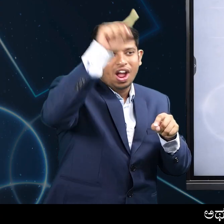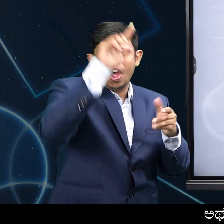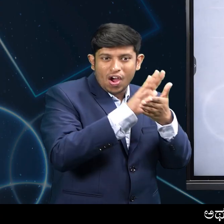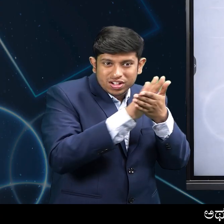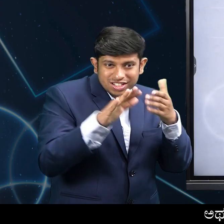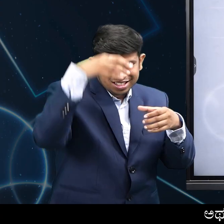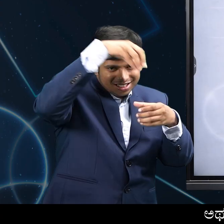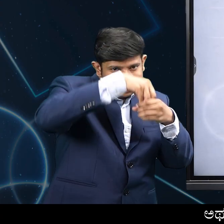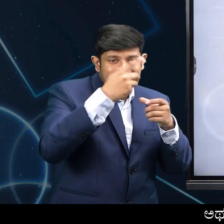ಹೋಲುತ್ತೆ.